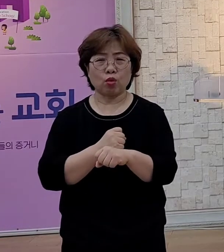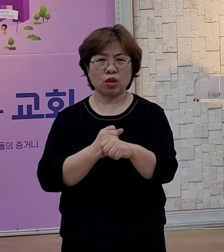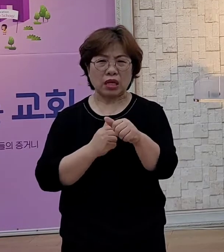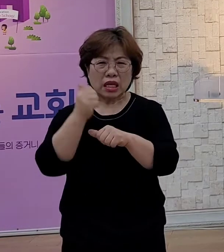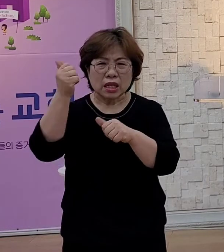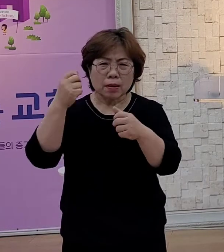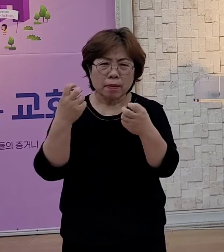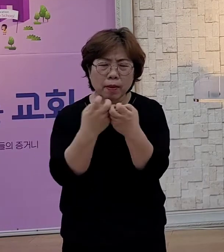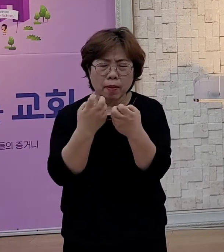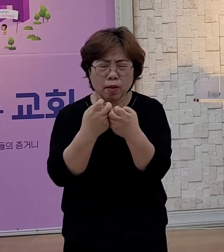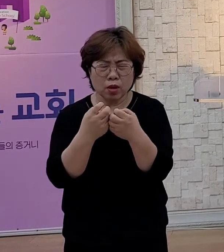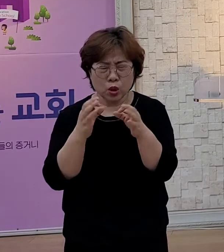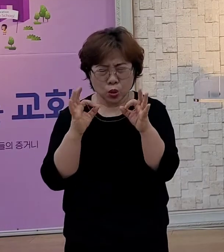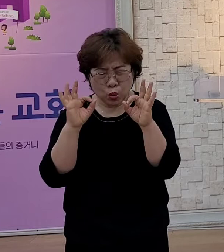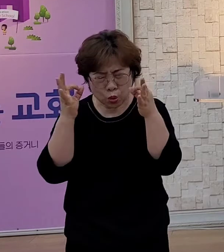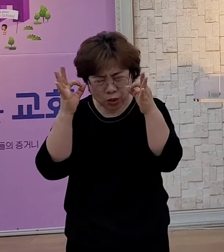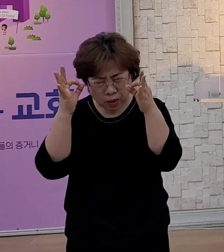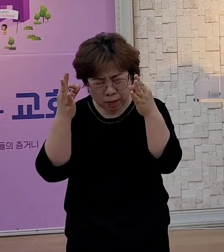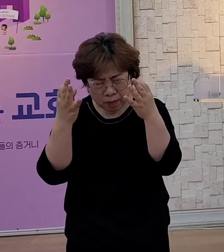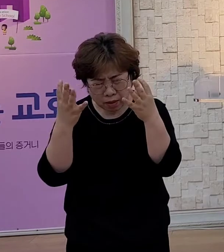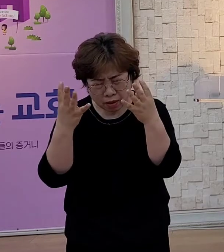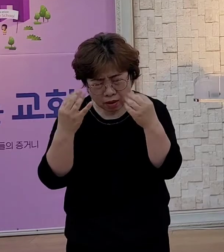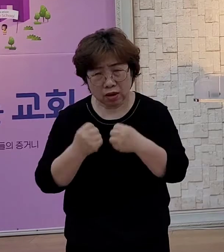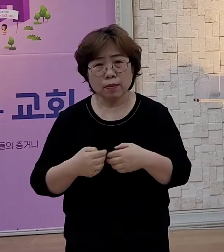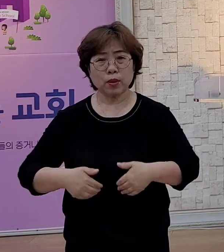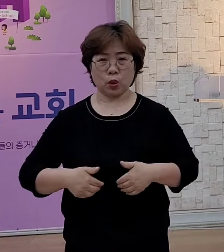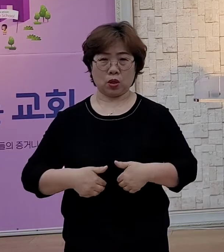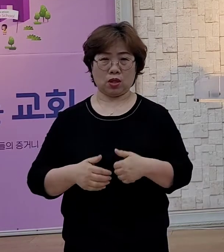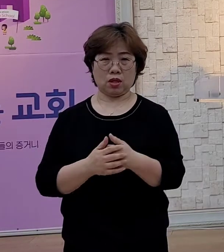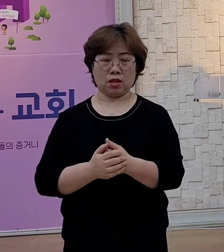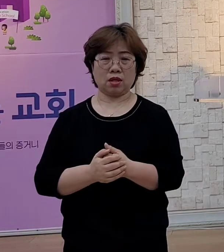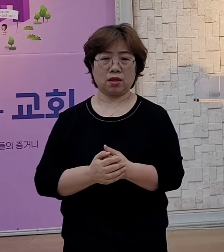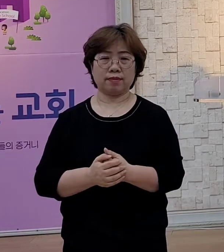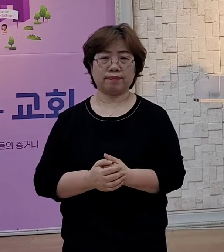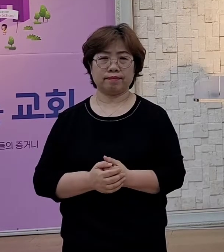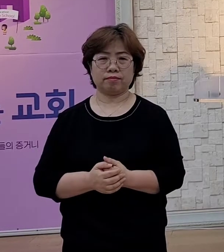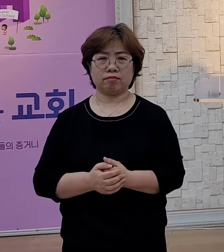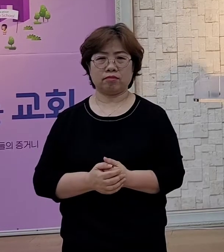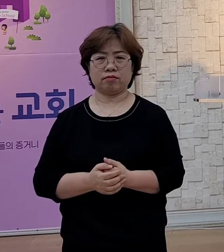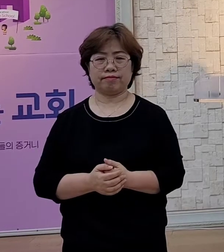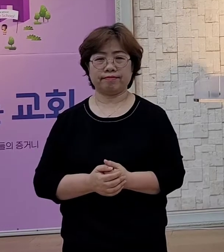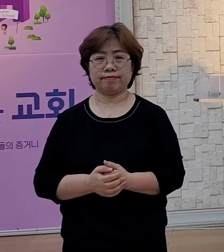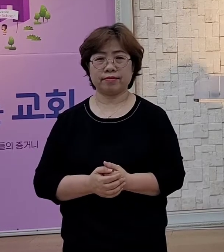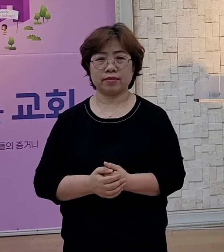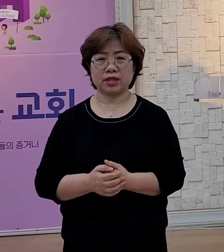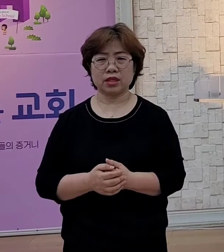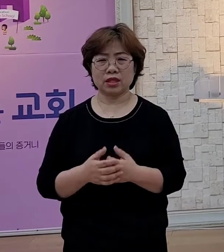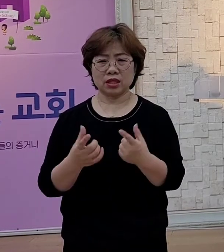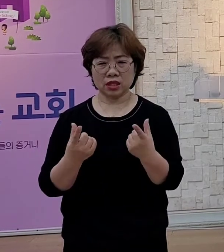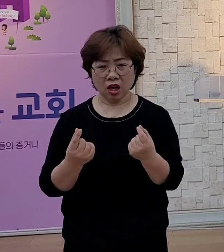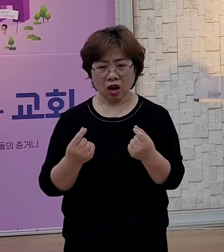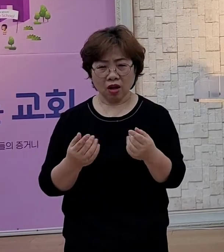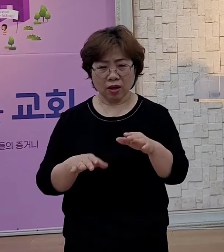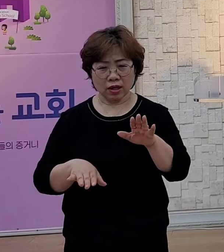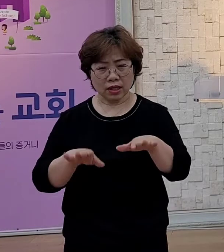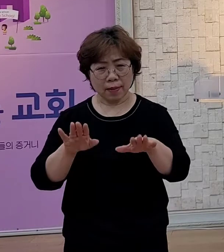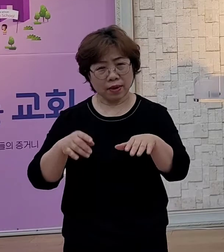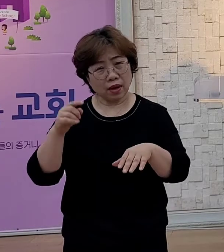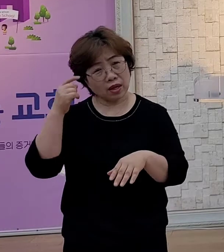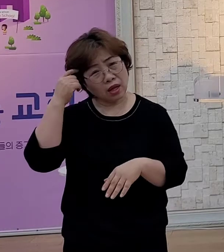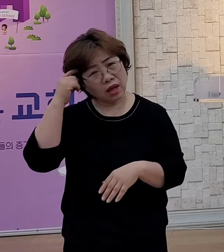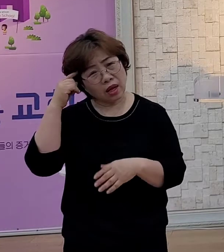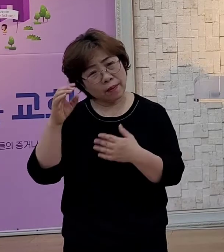해야만 겨우 자리에 설 수 있는 그런 일들이 참 많았습니다. 그런 걸 생각하면 참